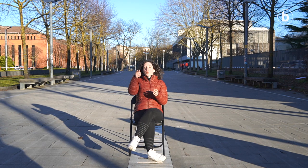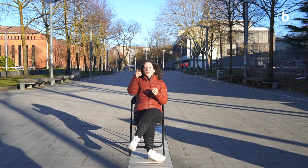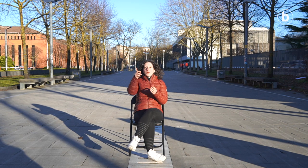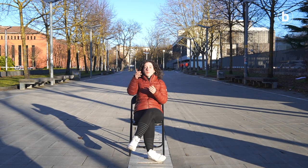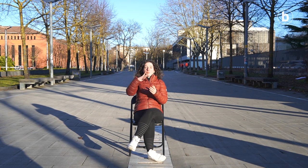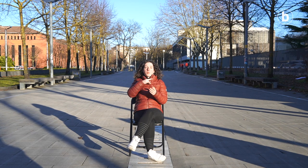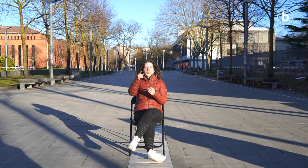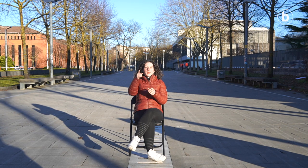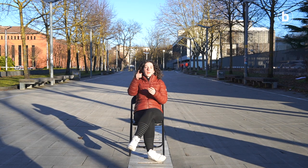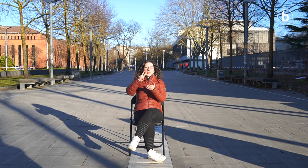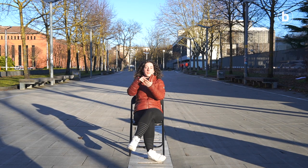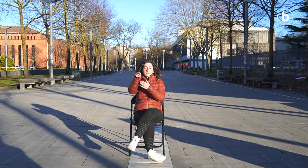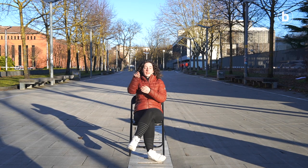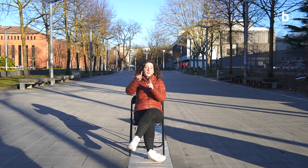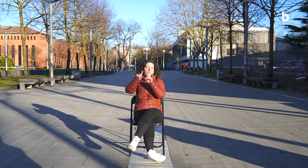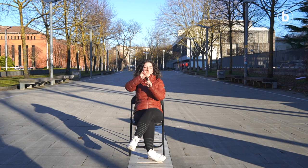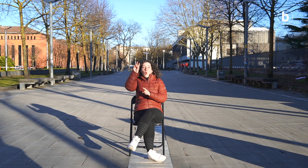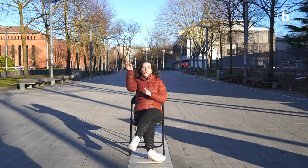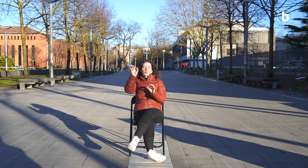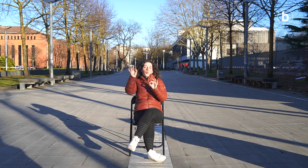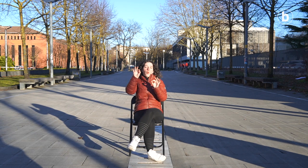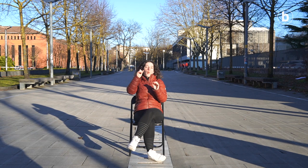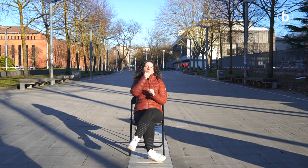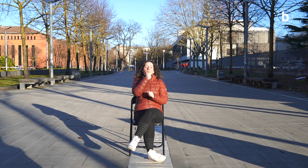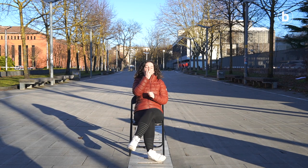beraz ezin dute zerbitzuri sustatu edo eman.